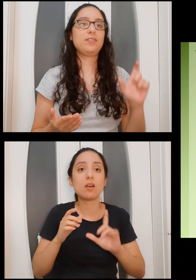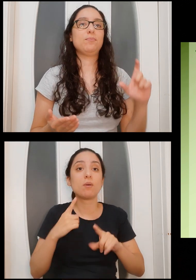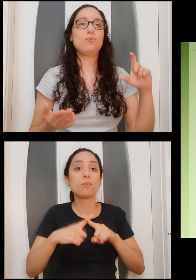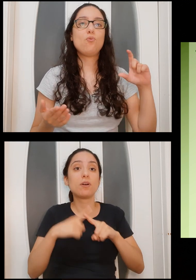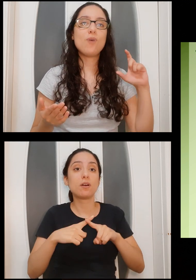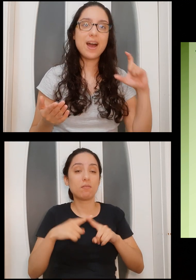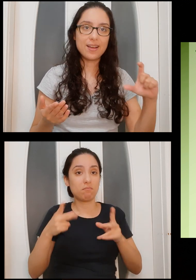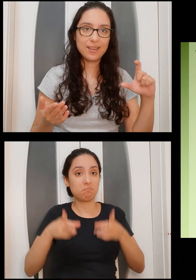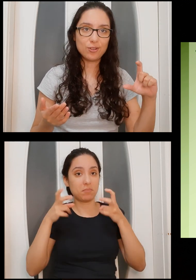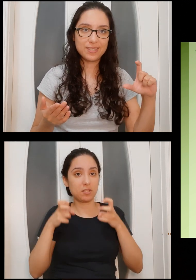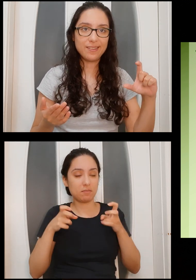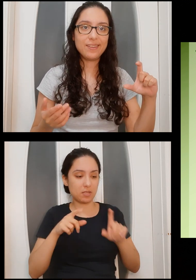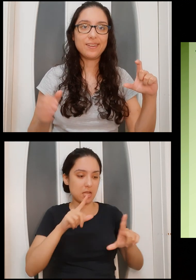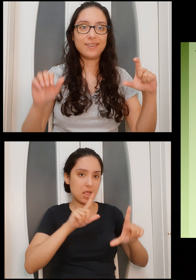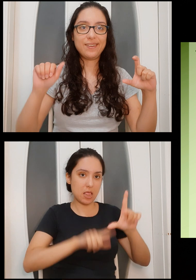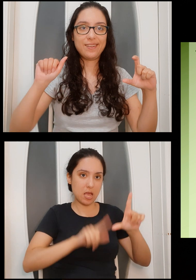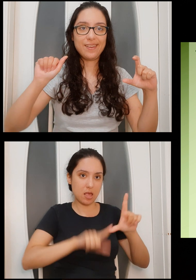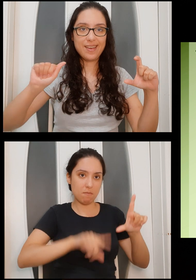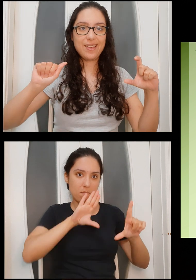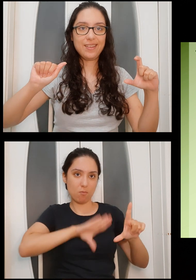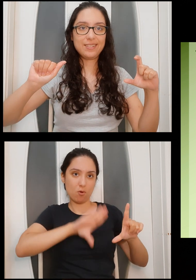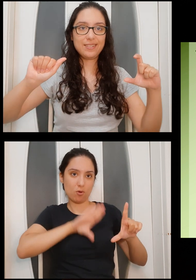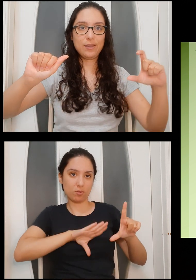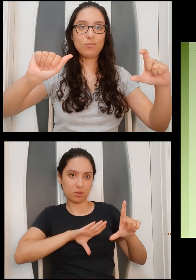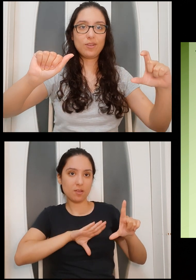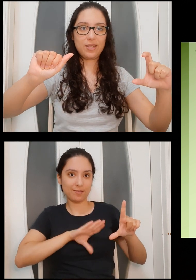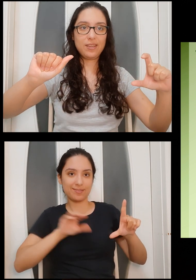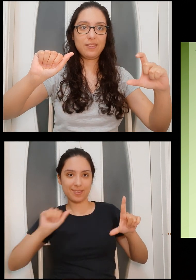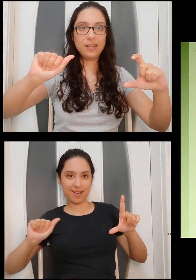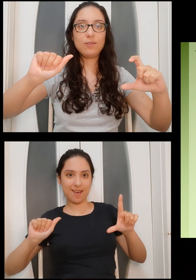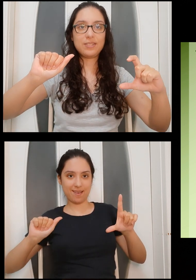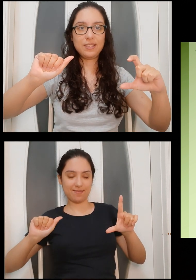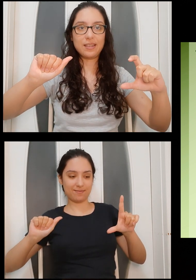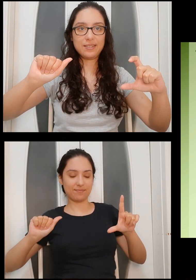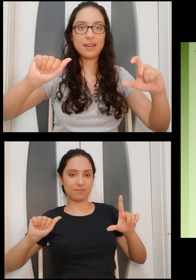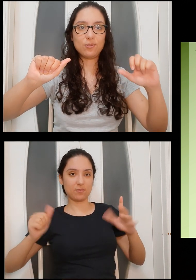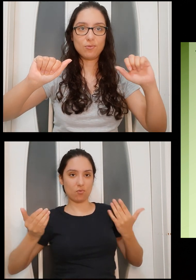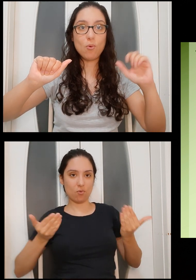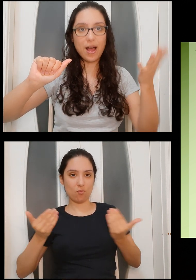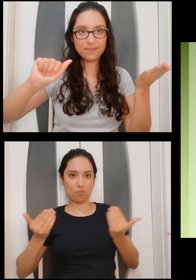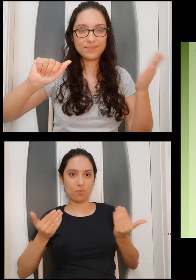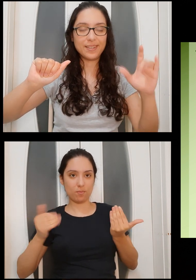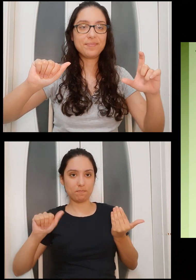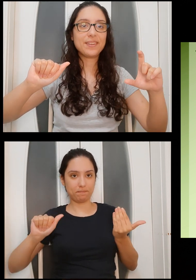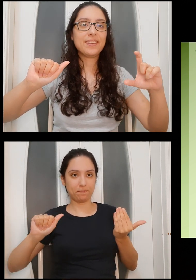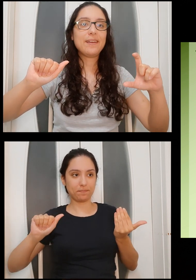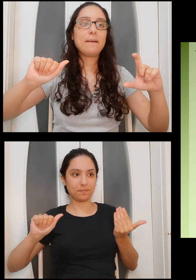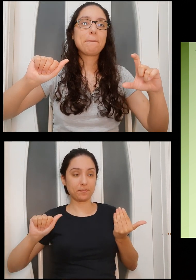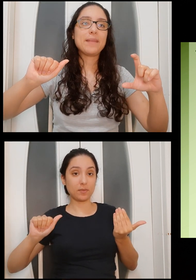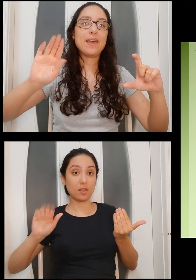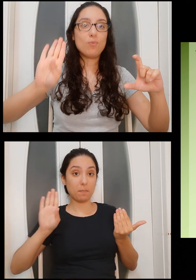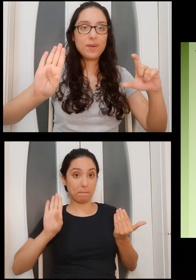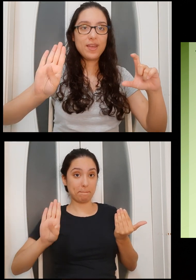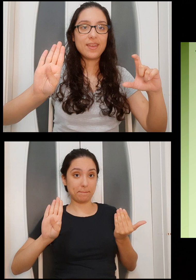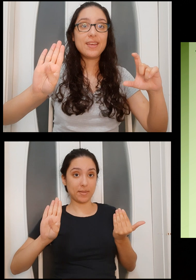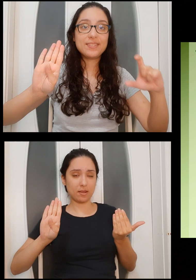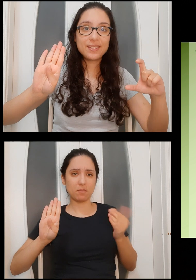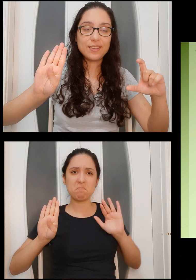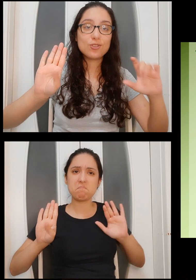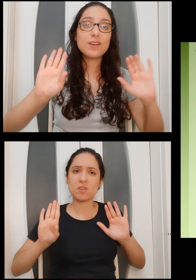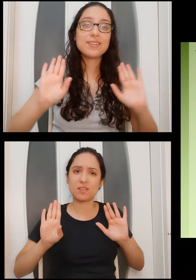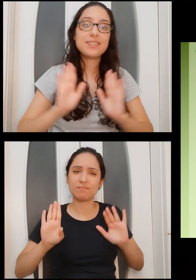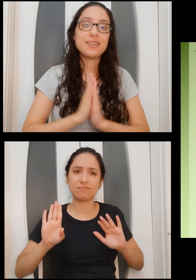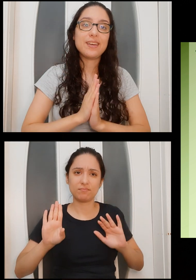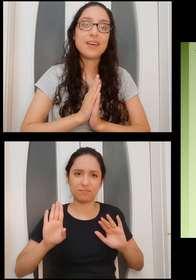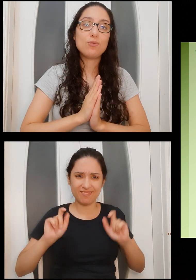que, por exemplo, o A, que é a nossa letra, é esse símbolo aqui em língua de sinais, certo? O A, né? O B é esse